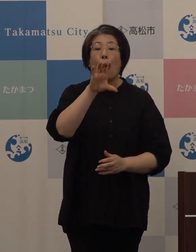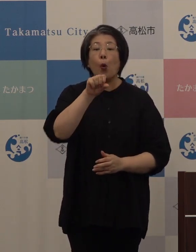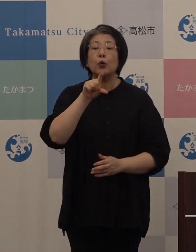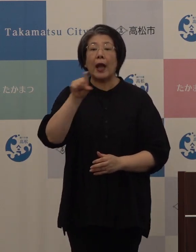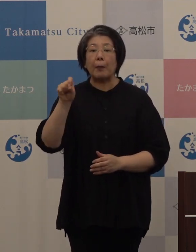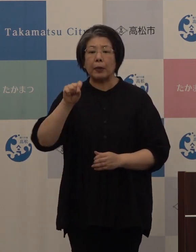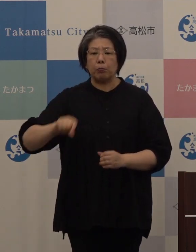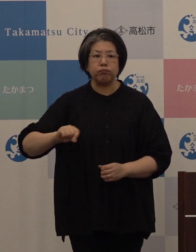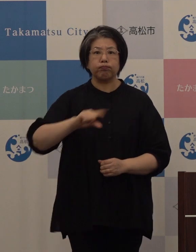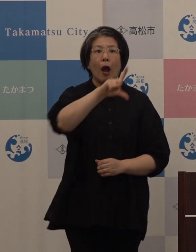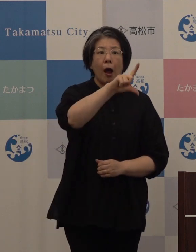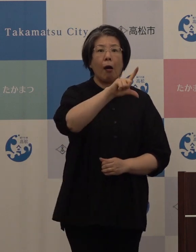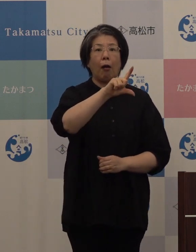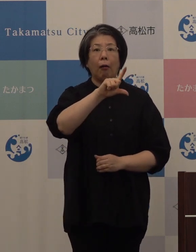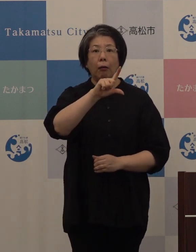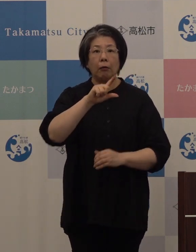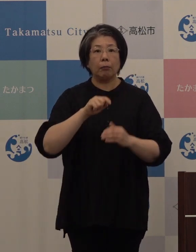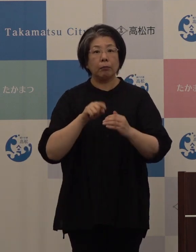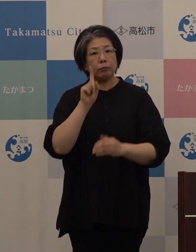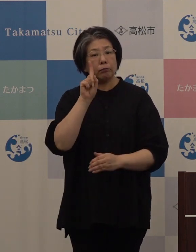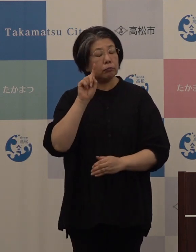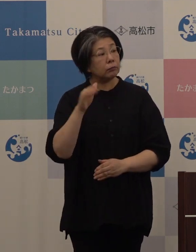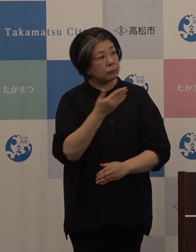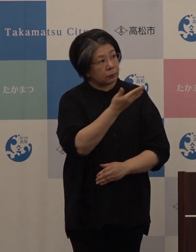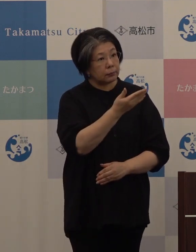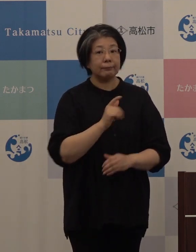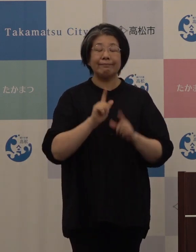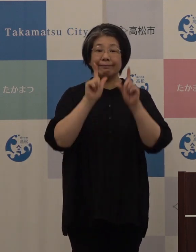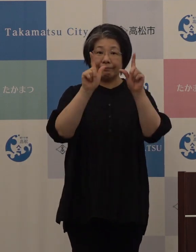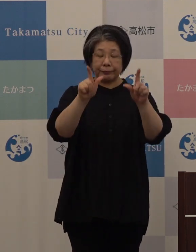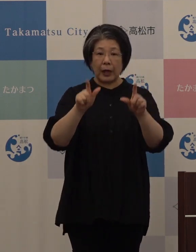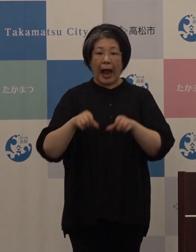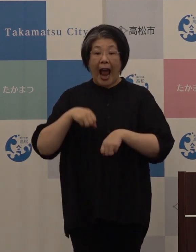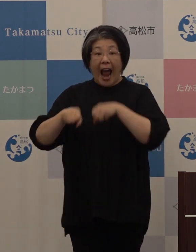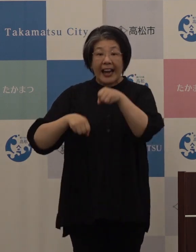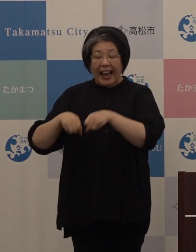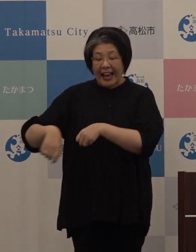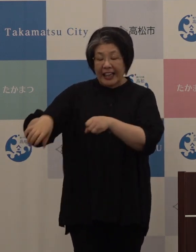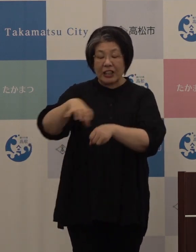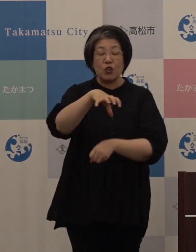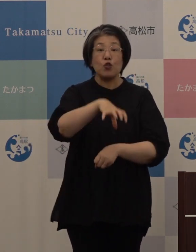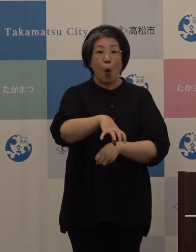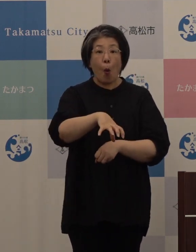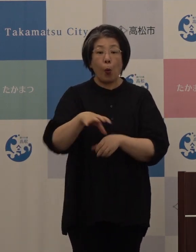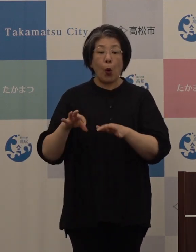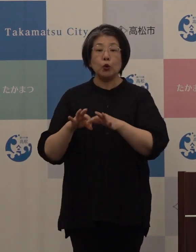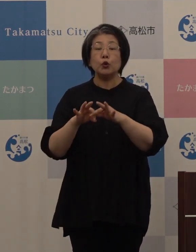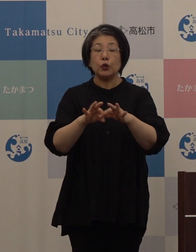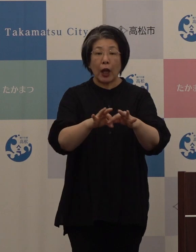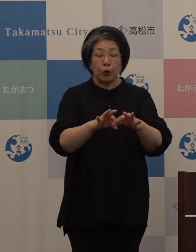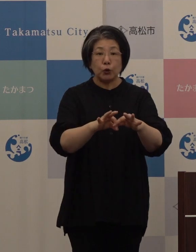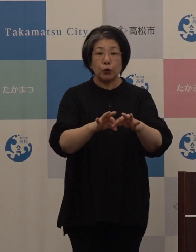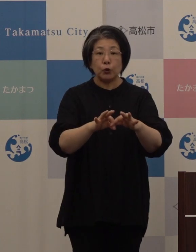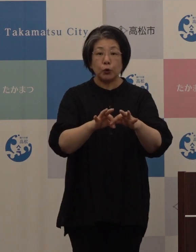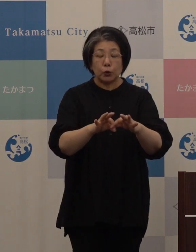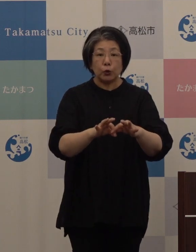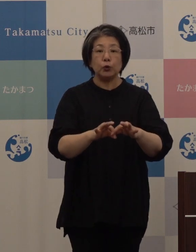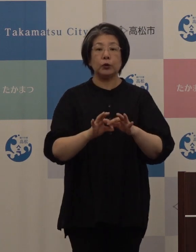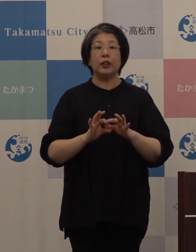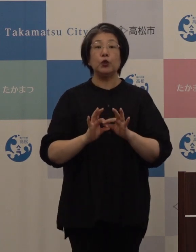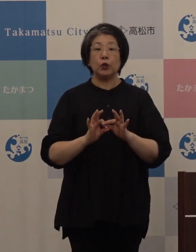て、どのようにお考えかお聞かせ願いますか？ はい、競輪場につきましては、その存続に関しま